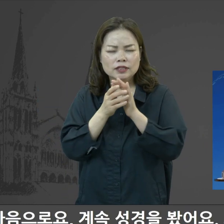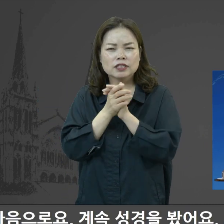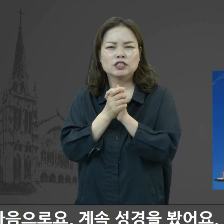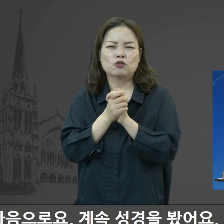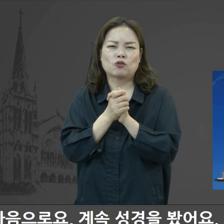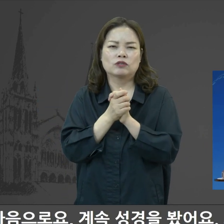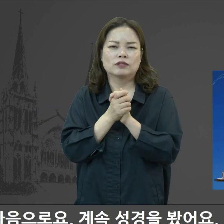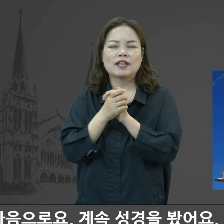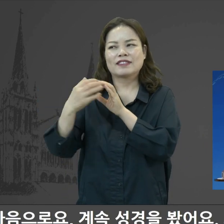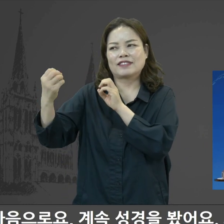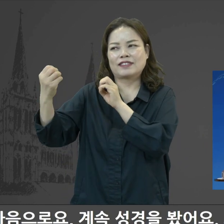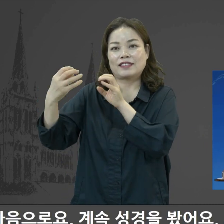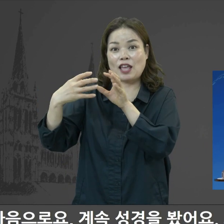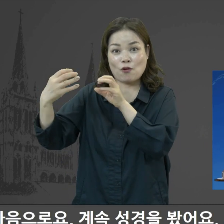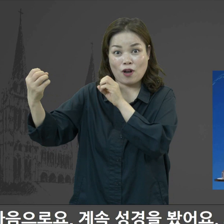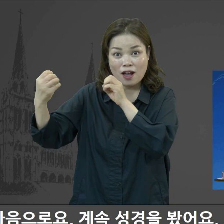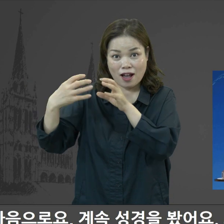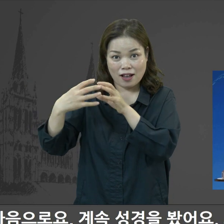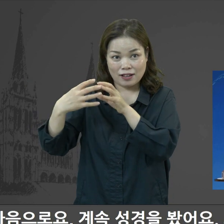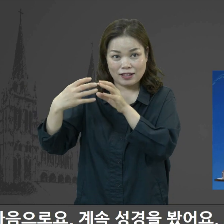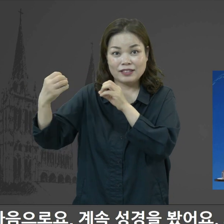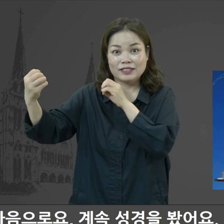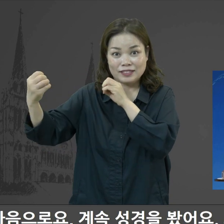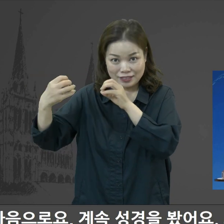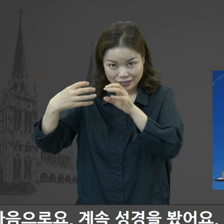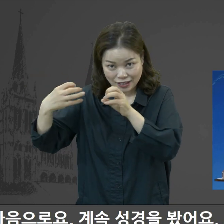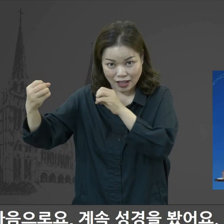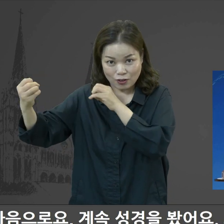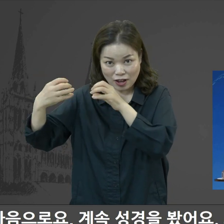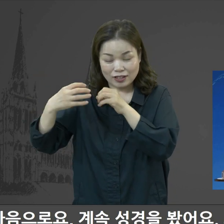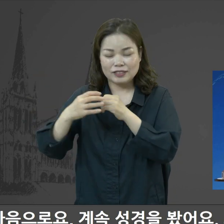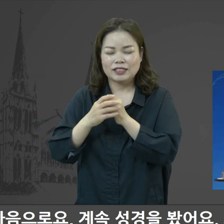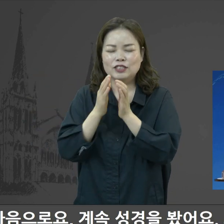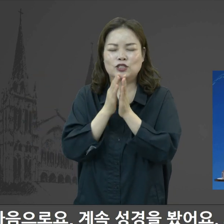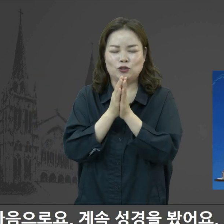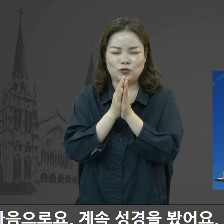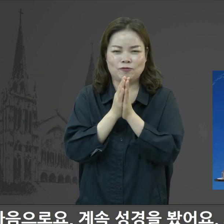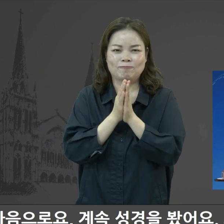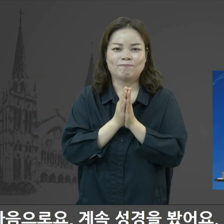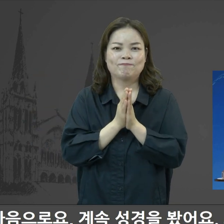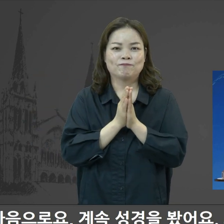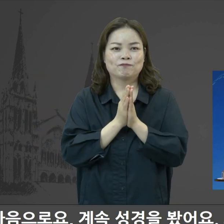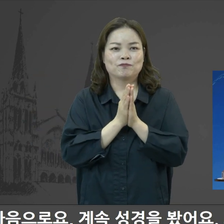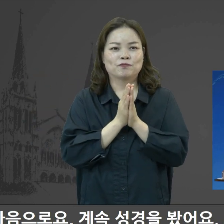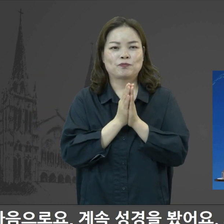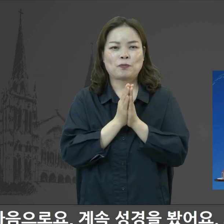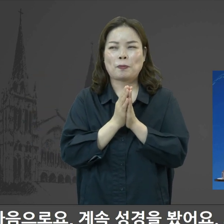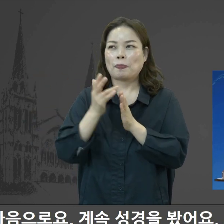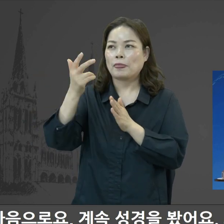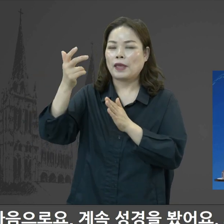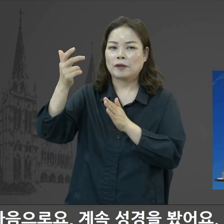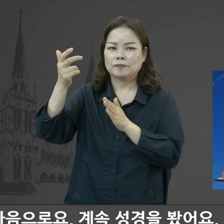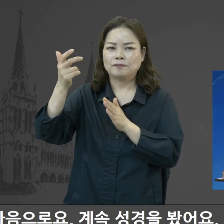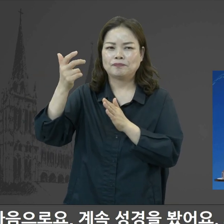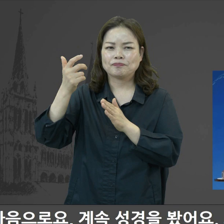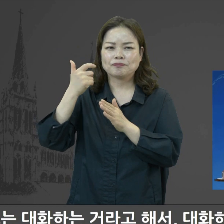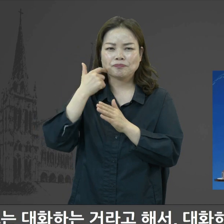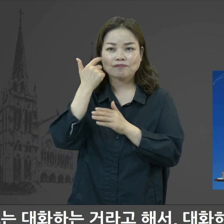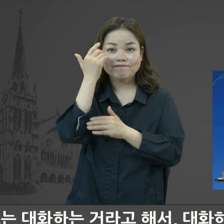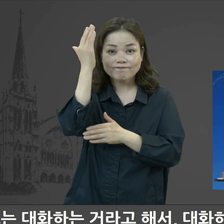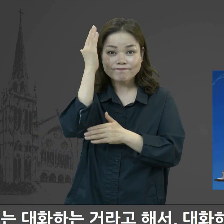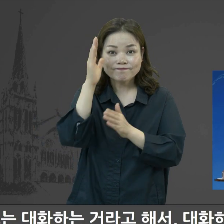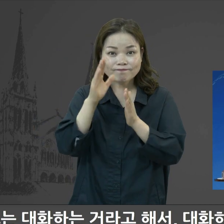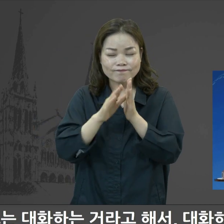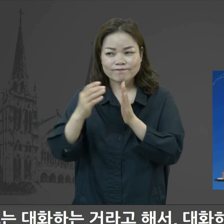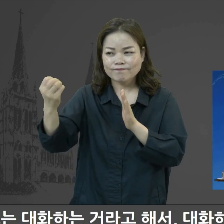기도는 대화하는 거라고 해서 대화하려고 기도한 거예요. 주님이 목사님이 설교를